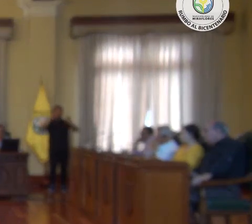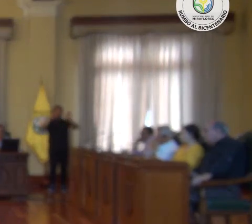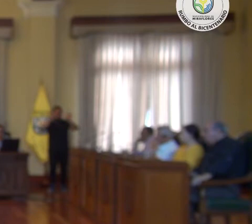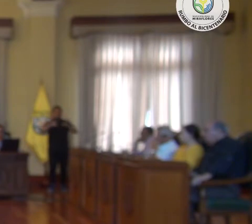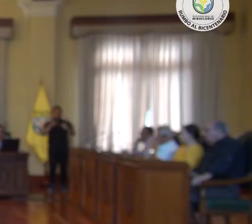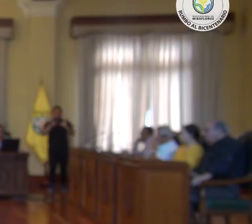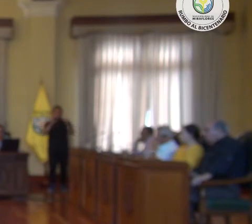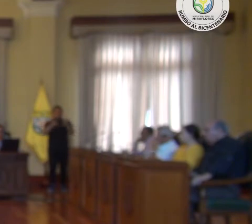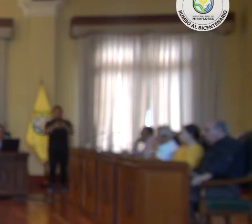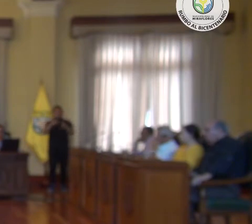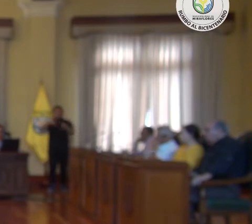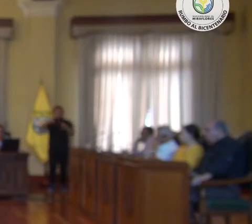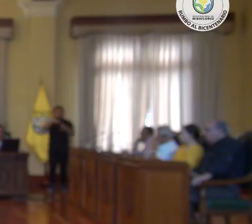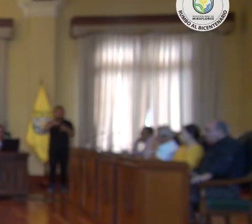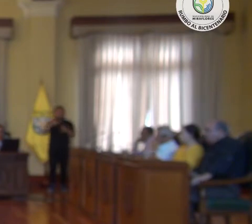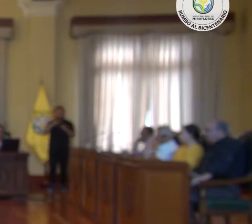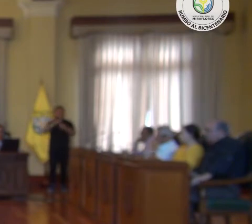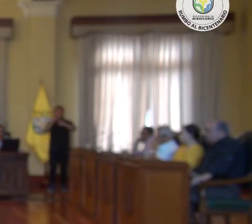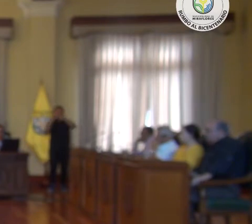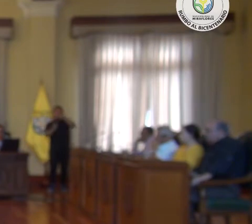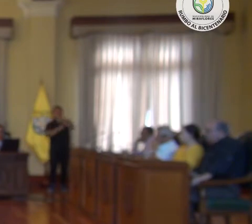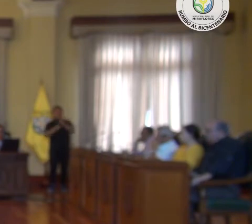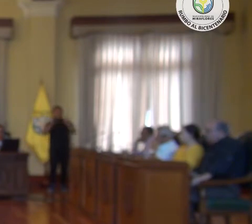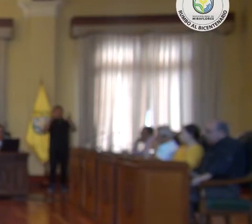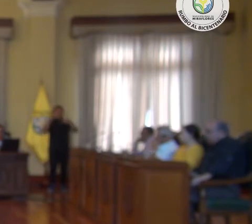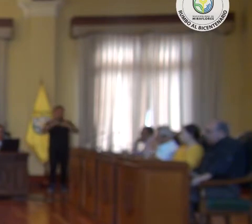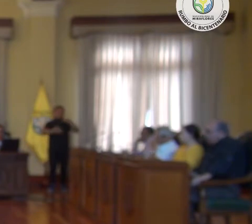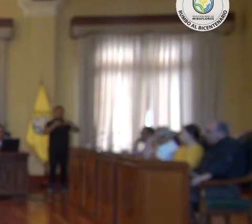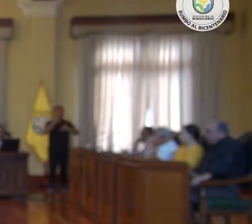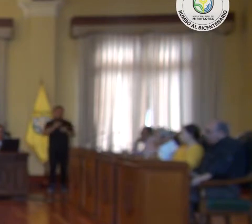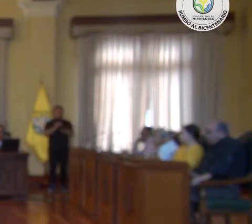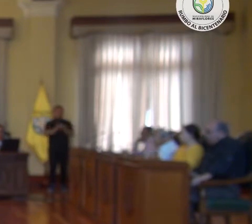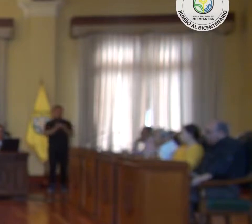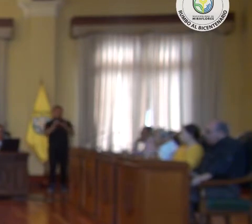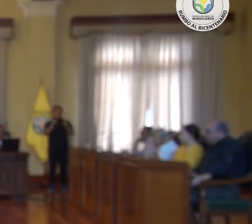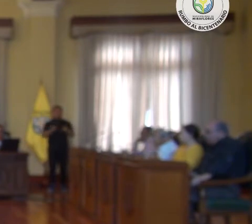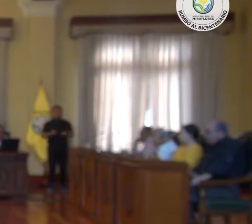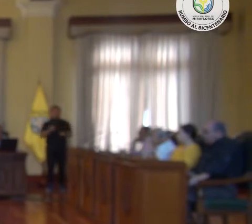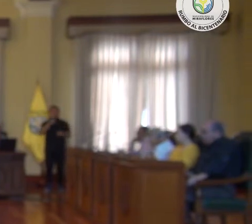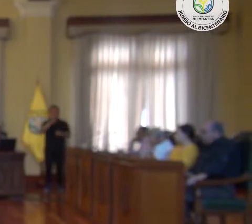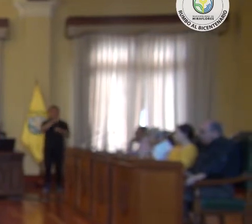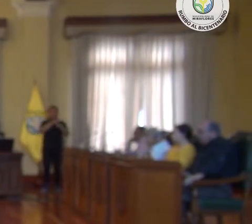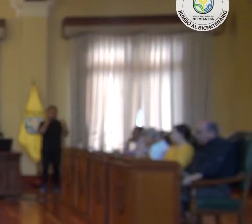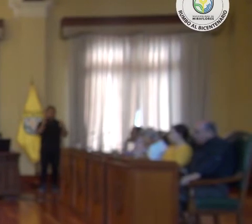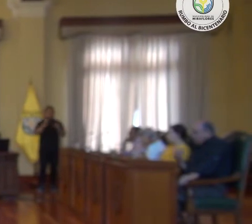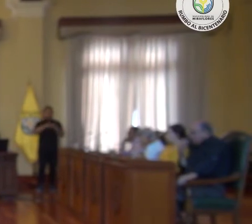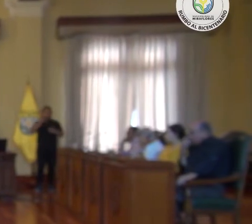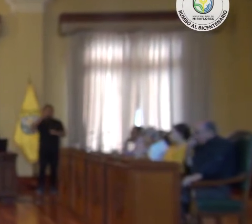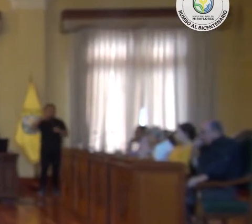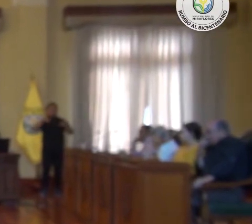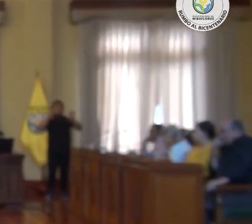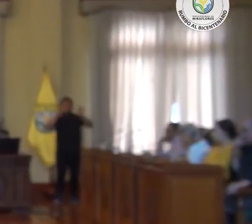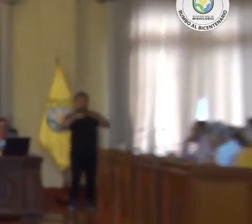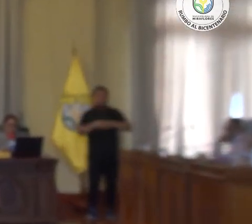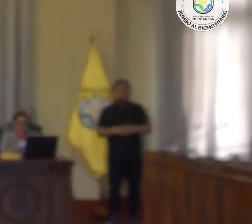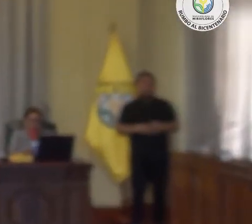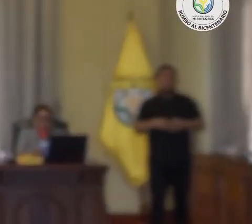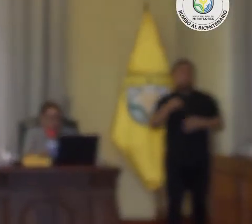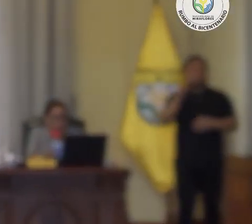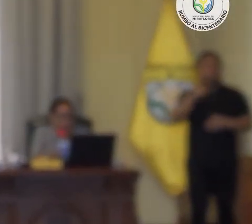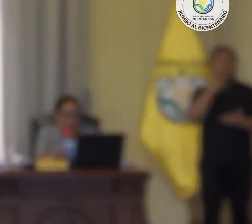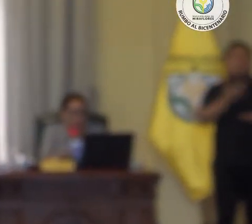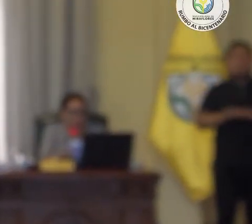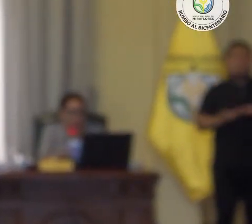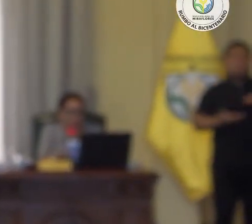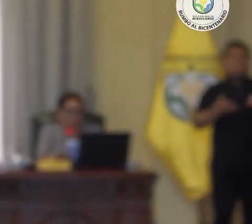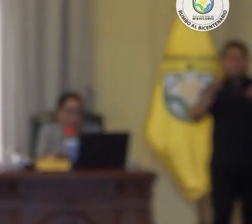la sesión conjunta de la Comisión de Regidores de Asuntos Jurídicos y Economía del 4 de marzo del 2019, mediante el que